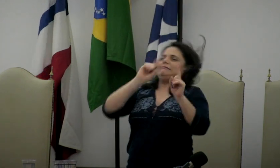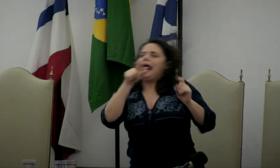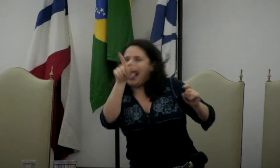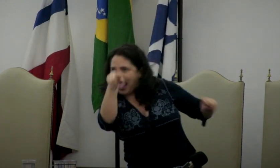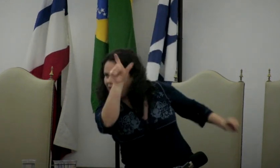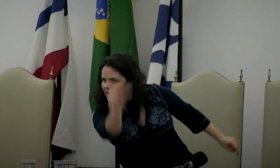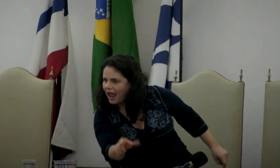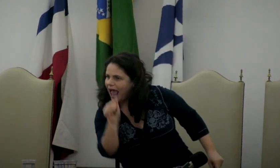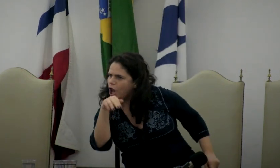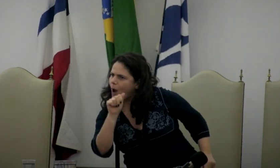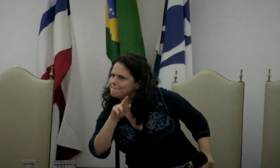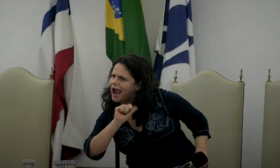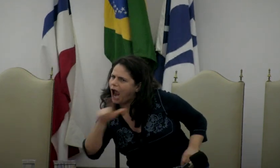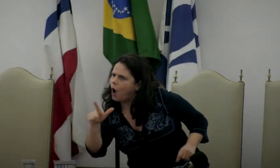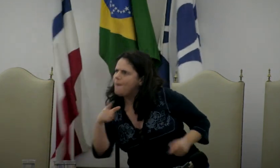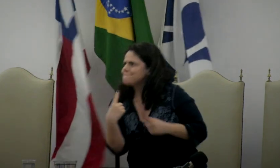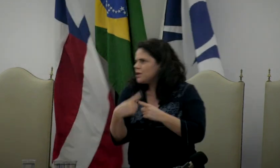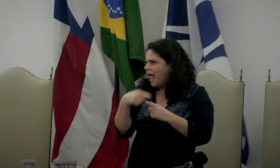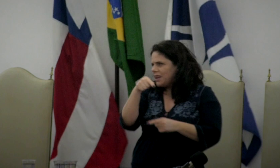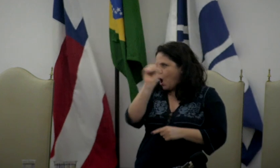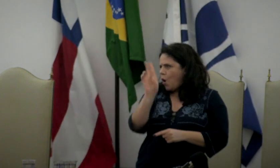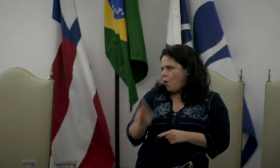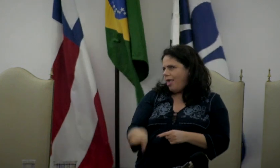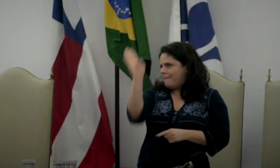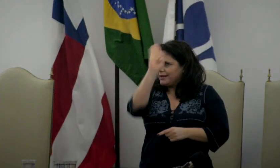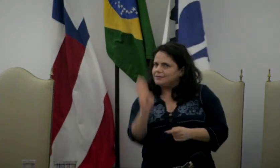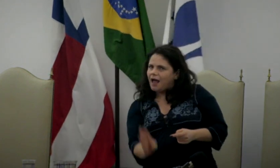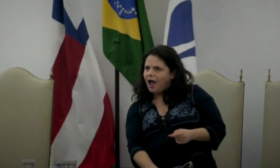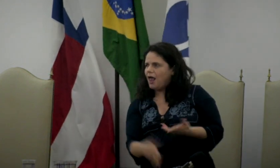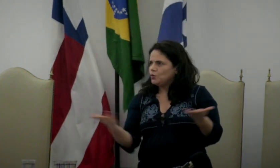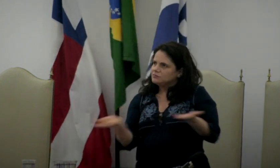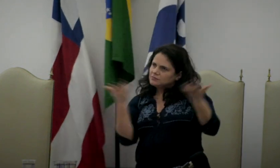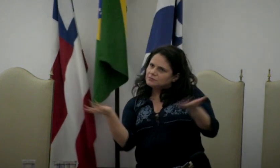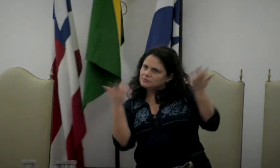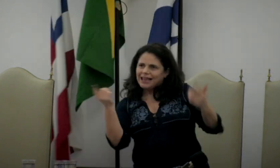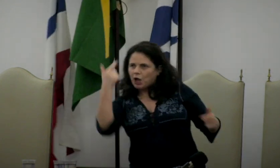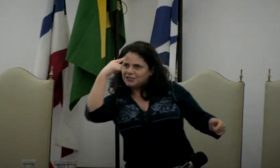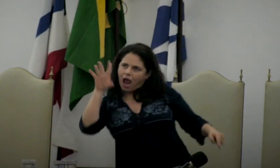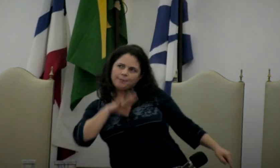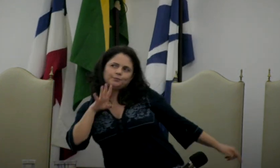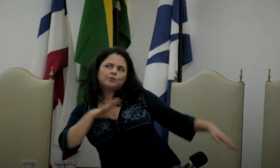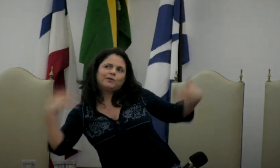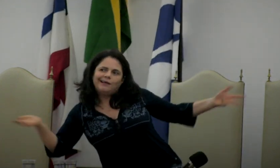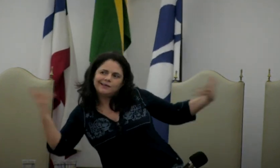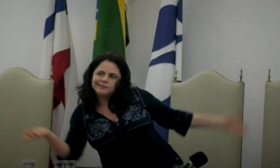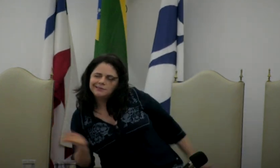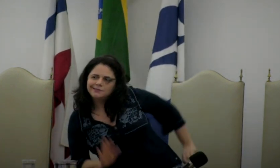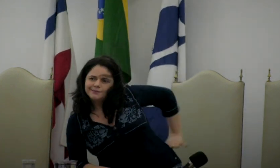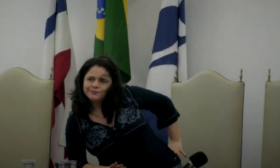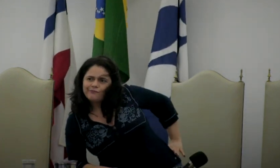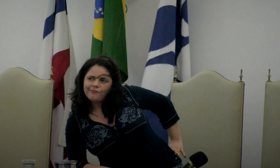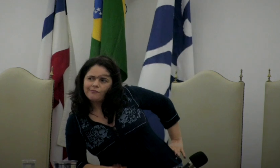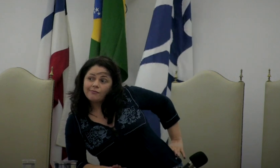falou para o médico aprender português? Ele é anormal porque ele não sabe português? Porque ele veio para o Brasil e não sabe português?